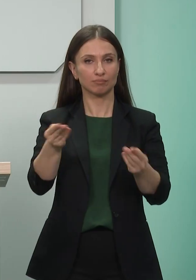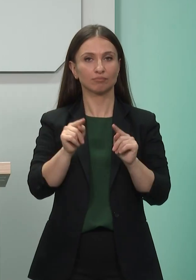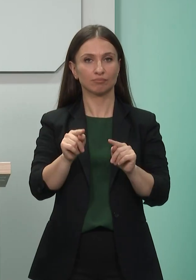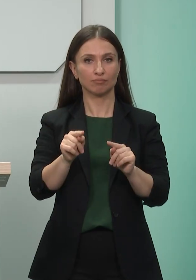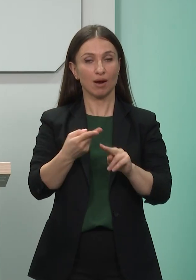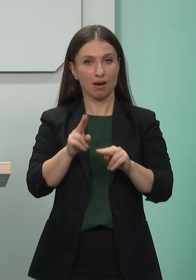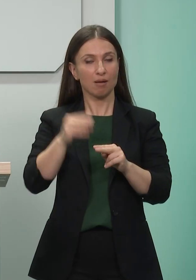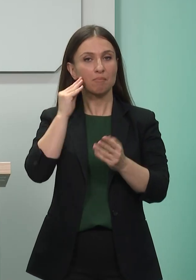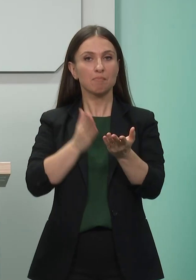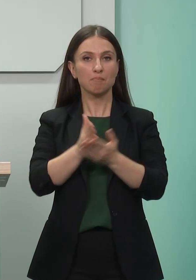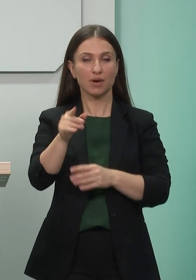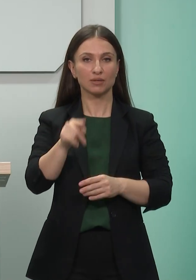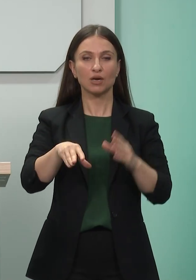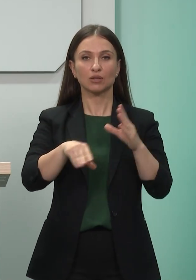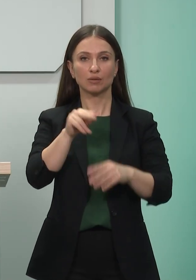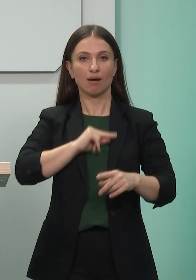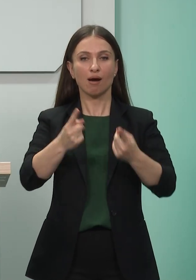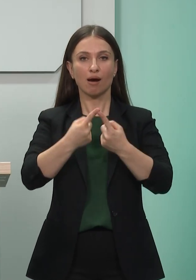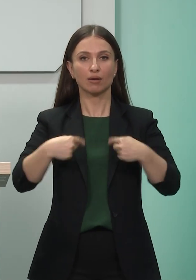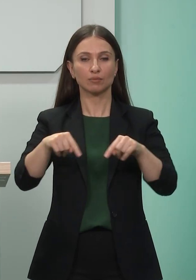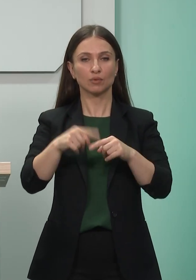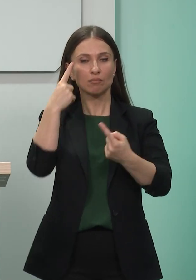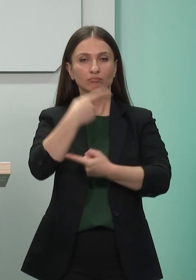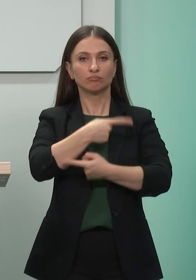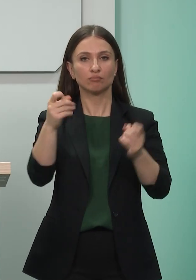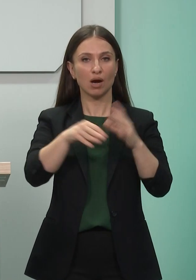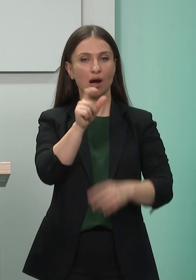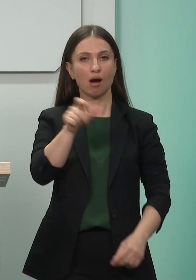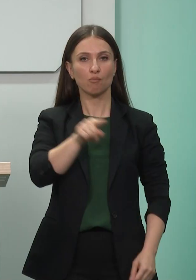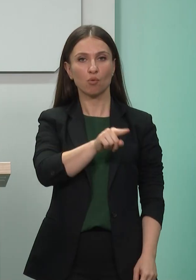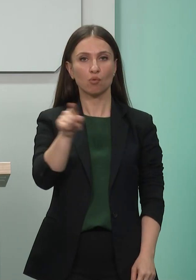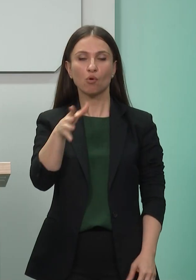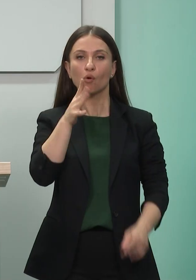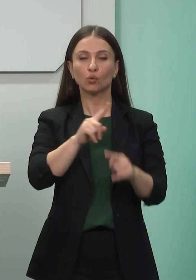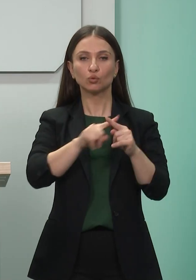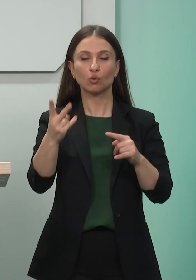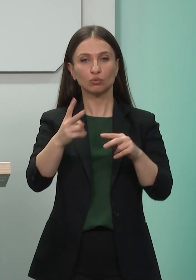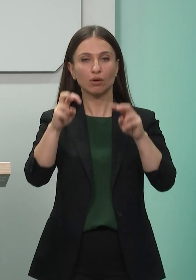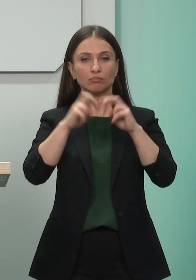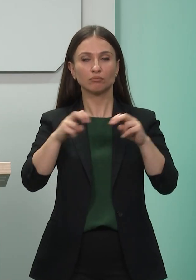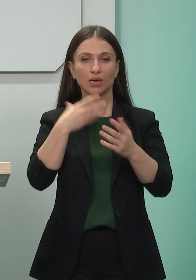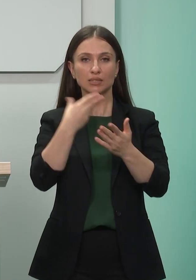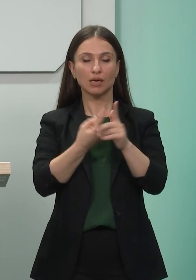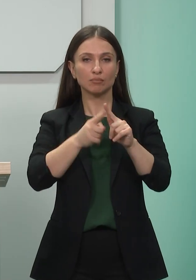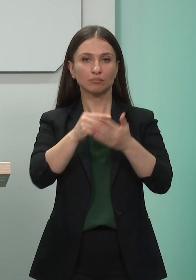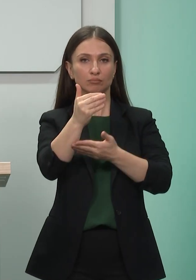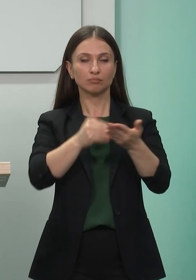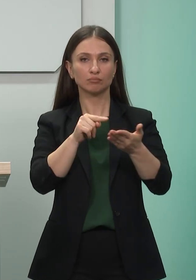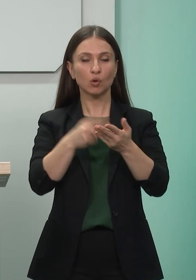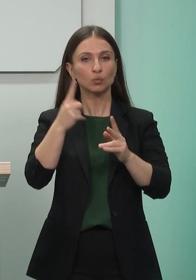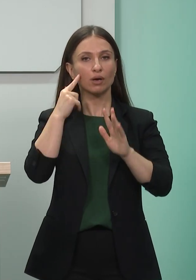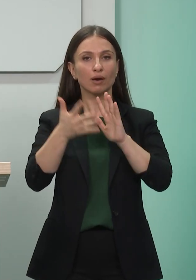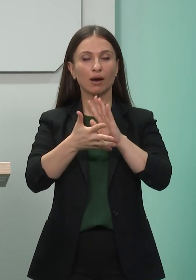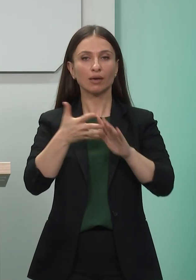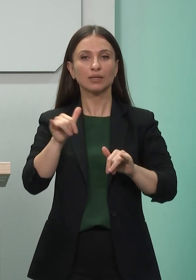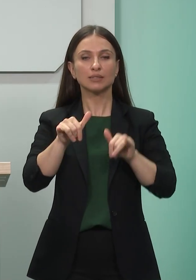ინფორმირებულობა. ამ მიზნისთვის საარჩევნო ადმინისტრაცია მოუწოდებს ამომრჩევლებს დროულად გადაამოწმონ საკუთარი მონაცემები და